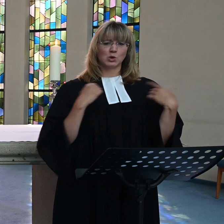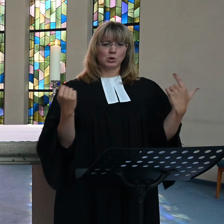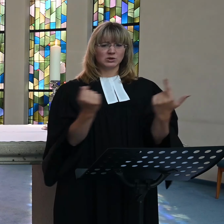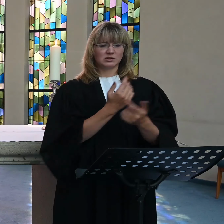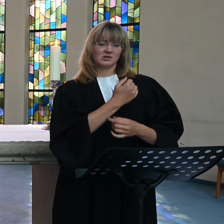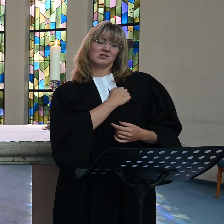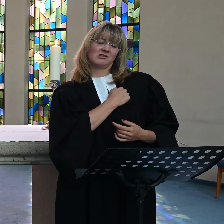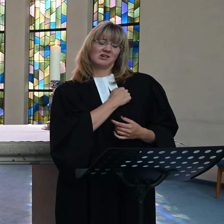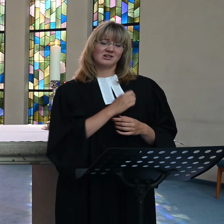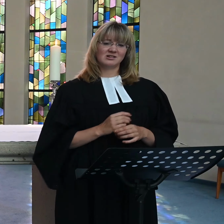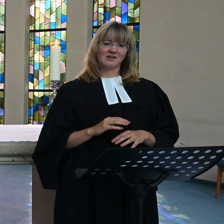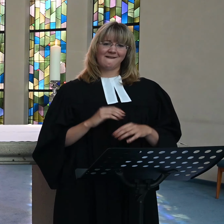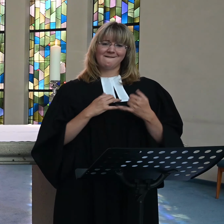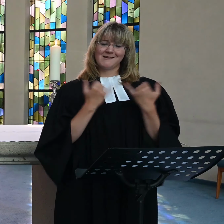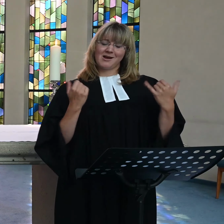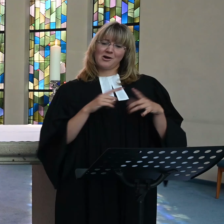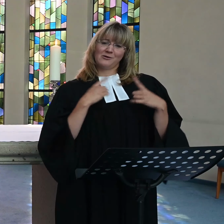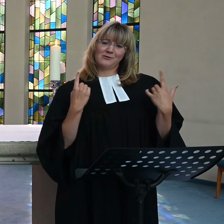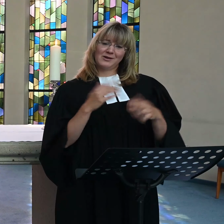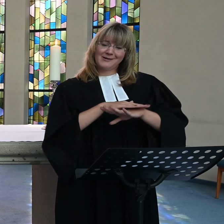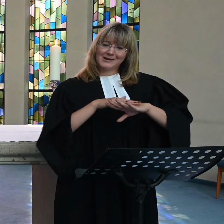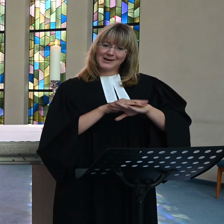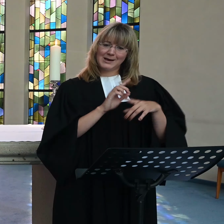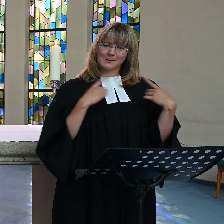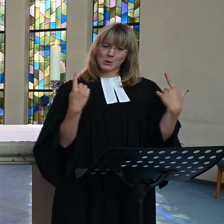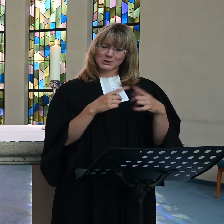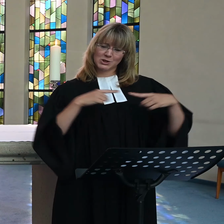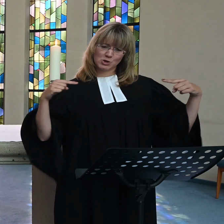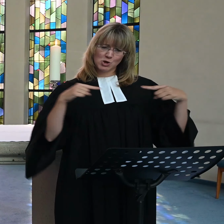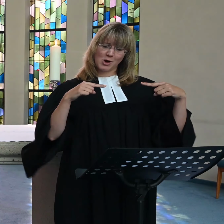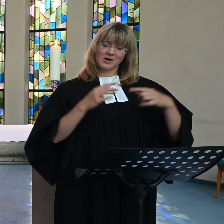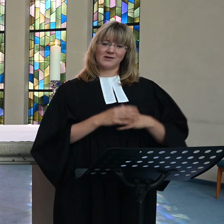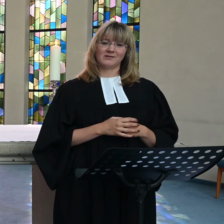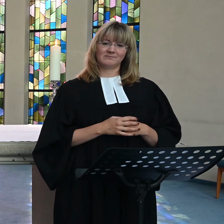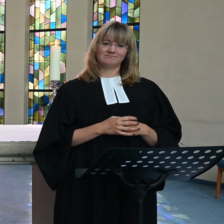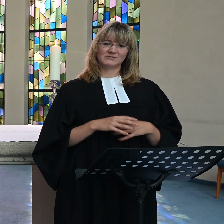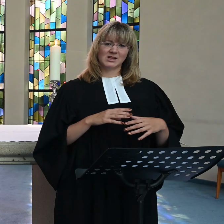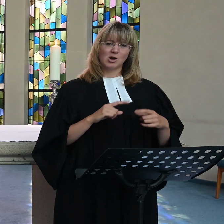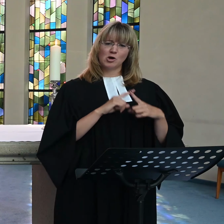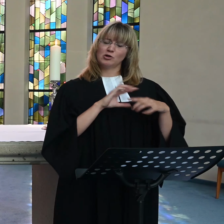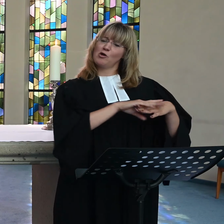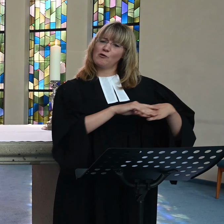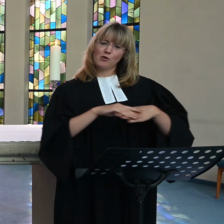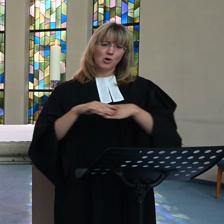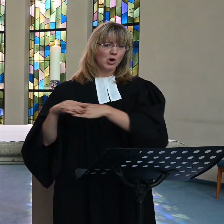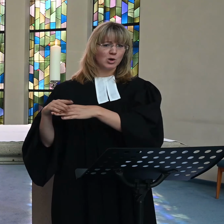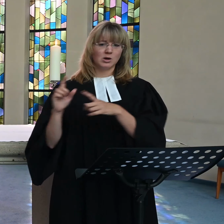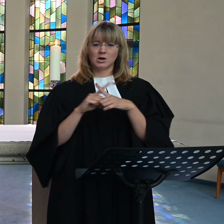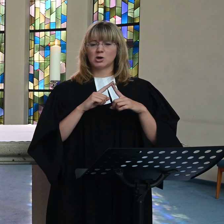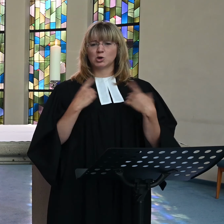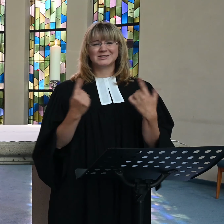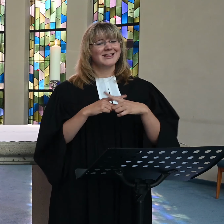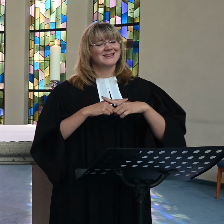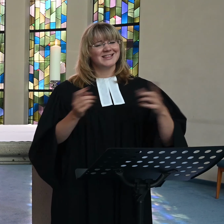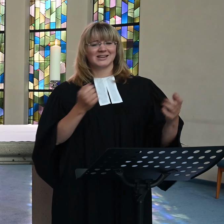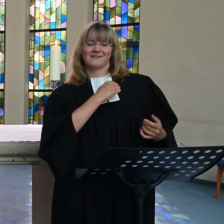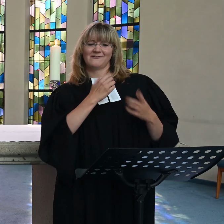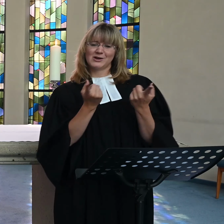uns unsere Schuld, wie auch wir vergeben unseren Schuldigern. Und führe uns nicht in